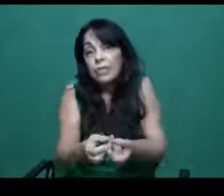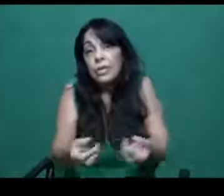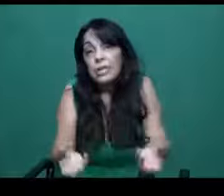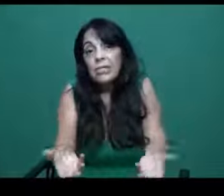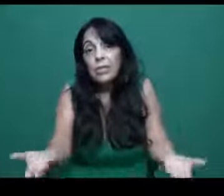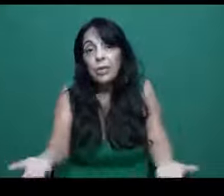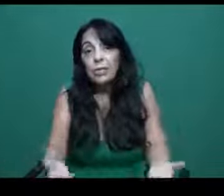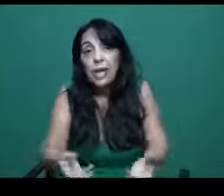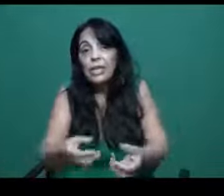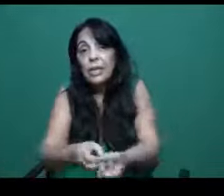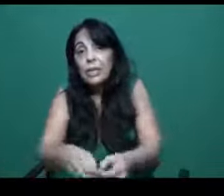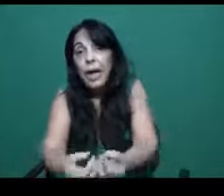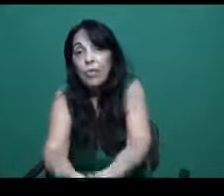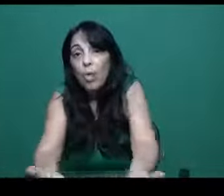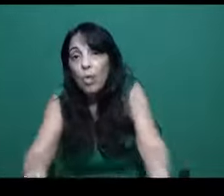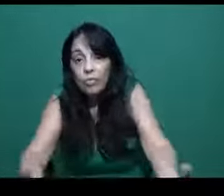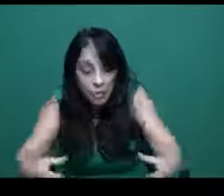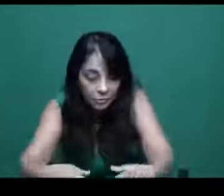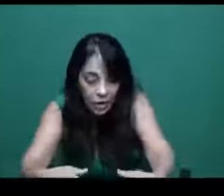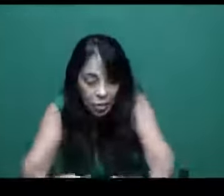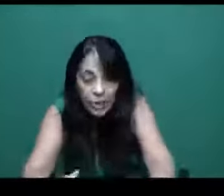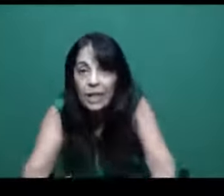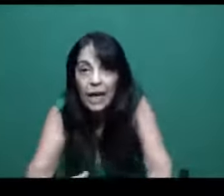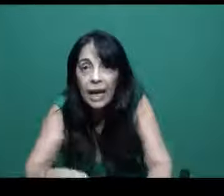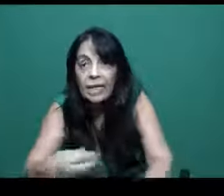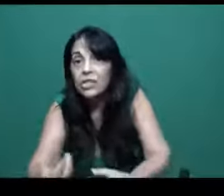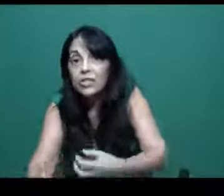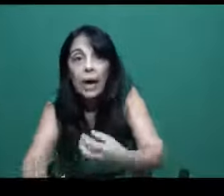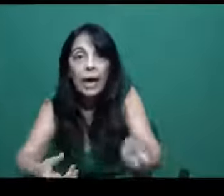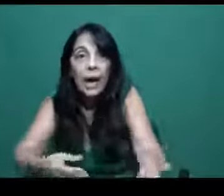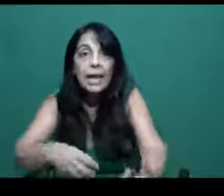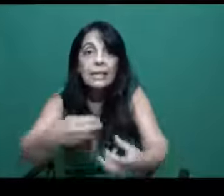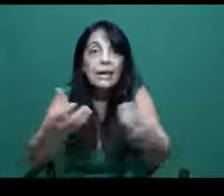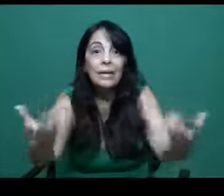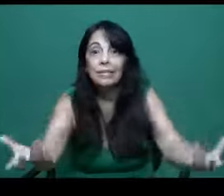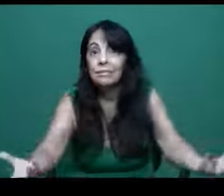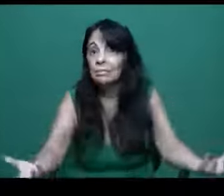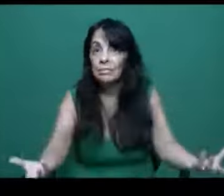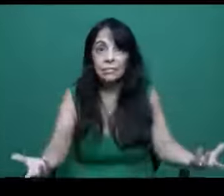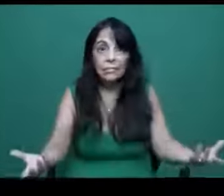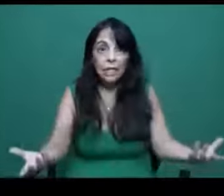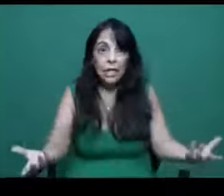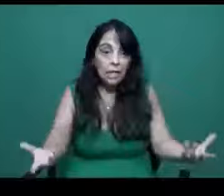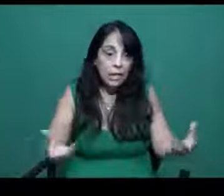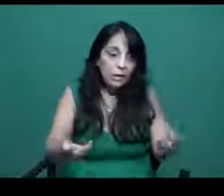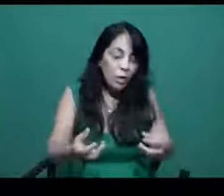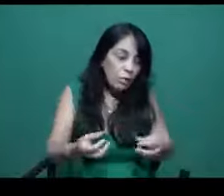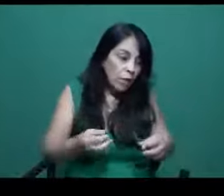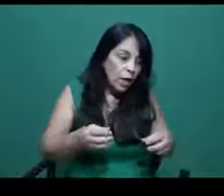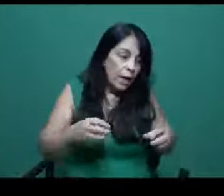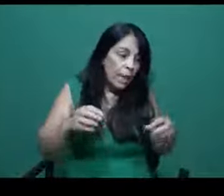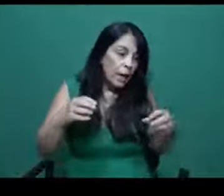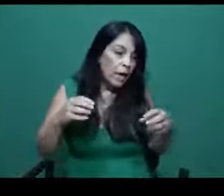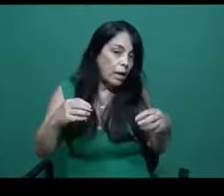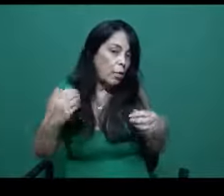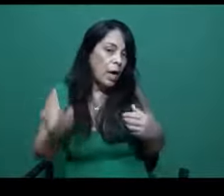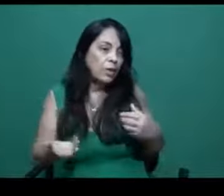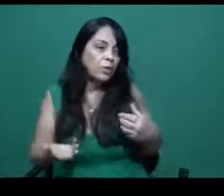nunca teve a oportunidade de quebrar um ovo para ver como ele era, que tinha uma casca. Então, enquanto